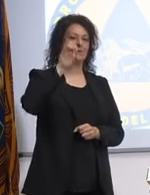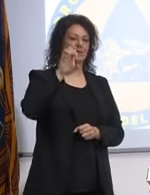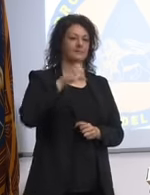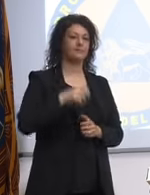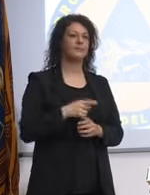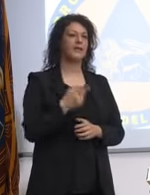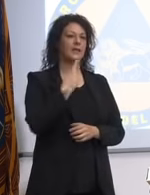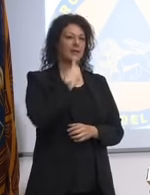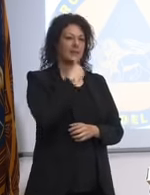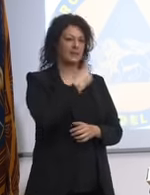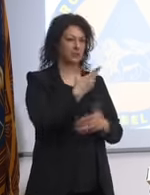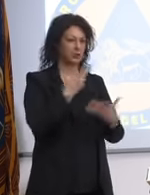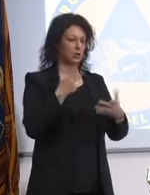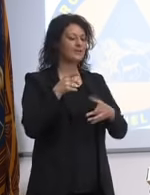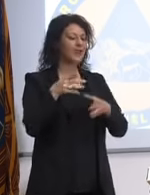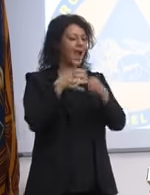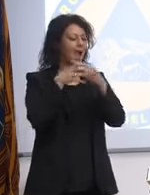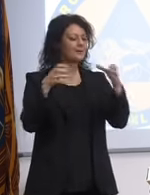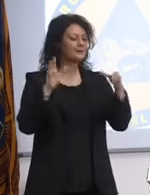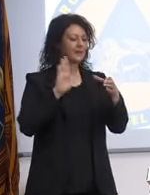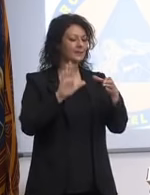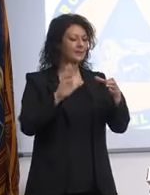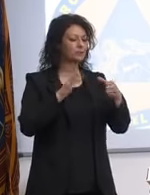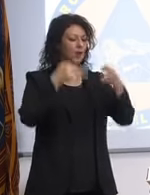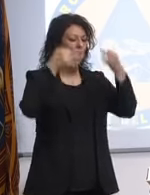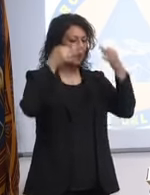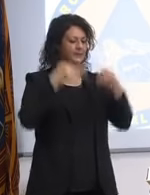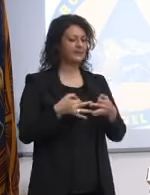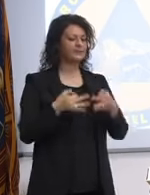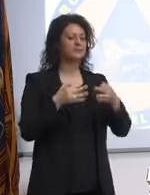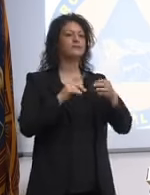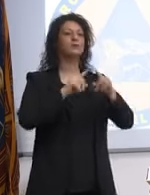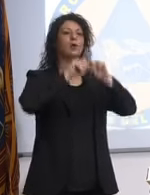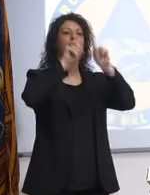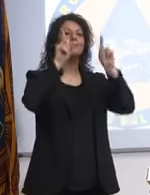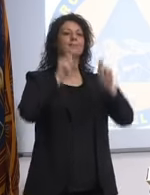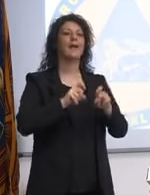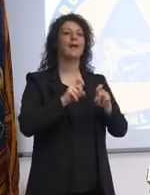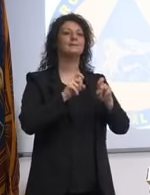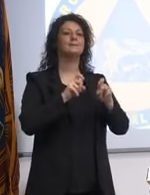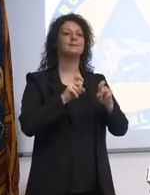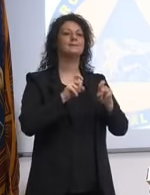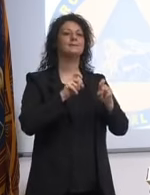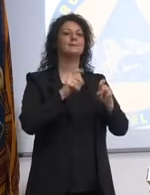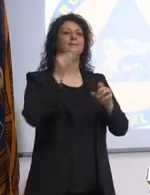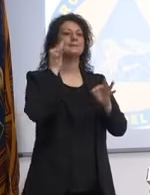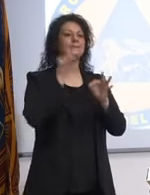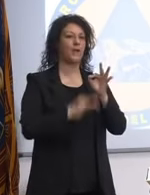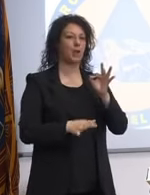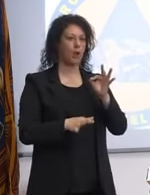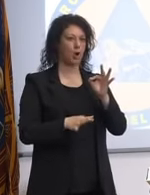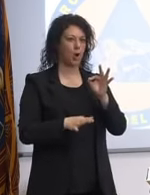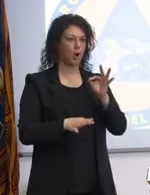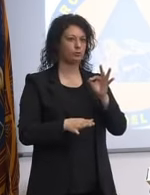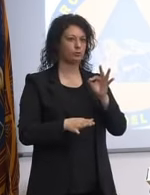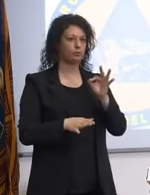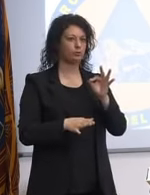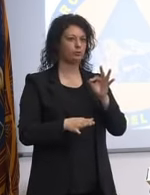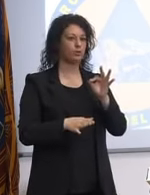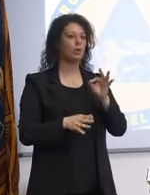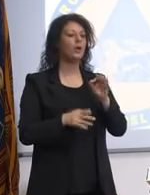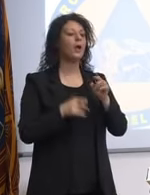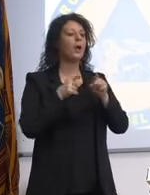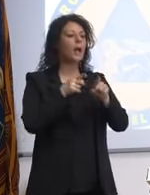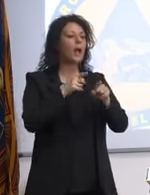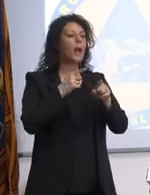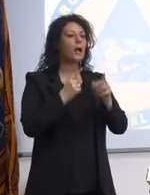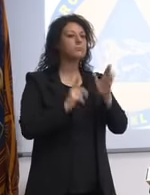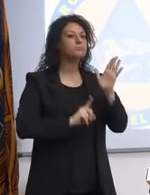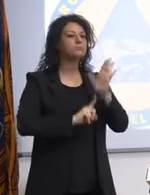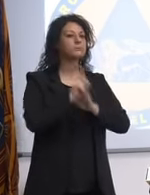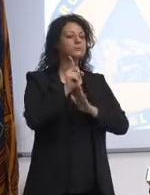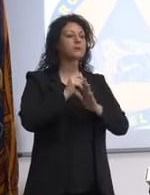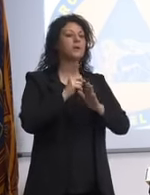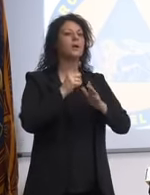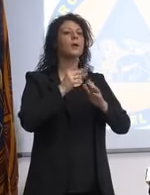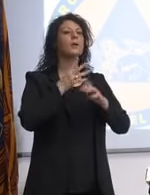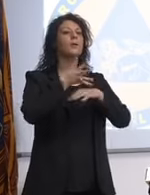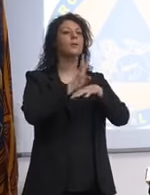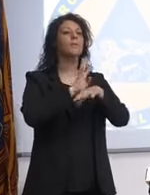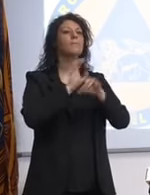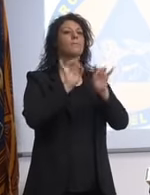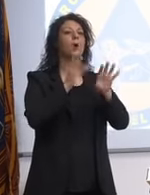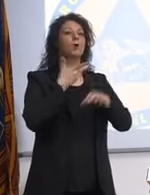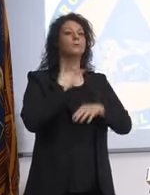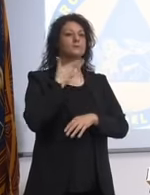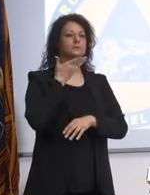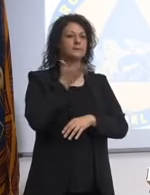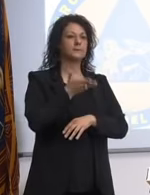decide test sierologici per tutti. Lei risulta positiva senza alcun sintomo. l'azienda le chiede